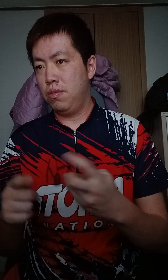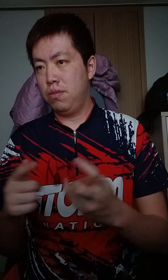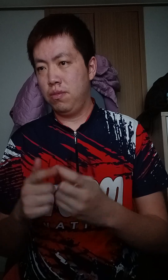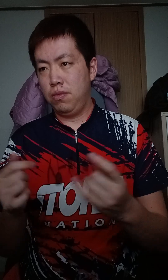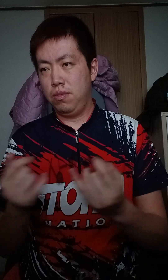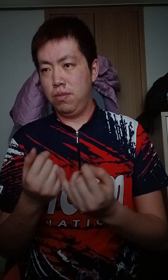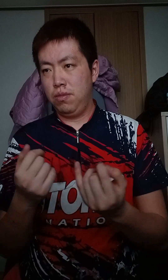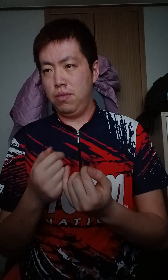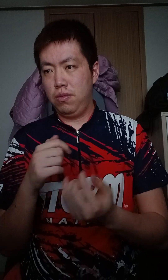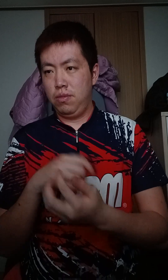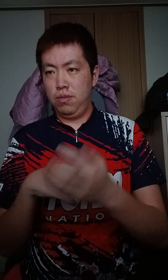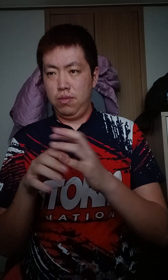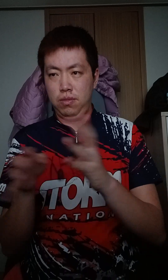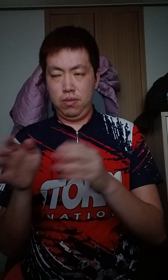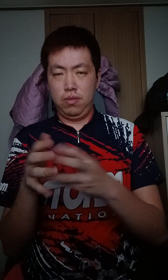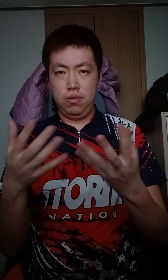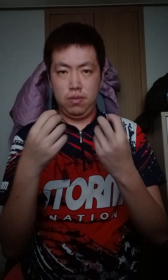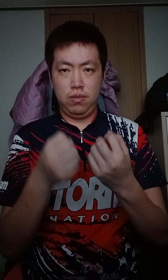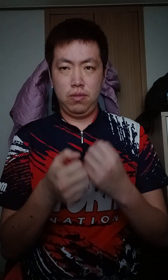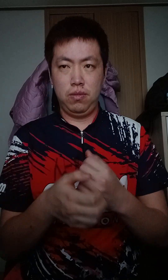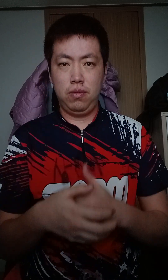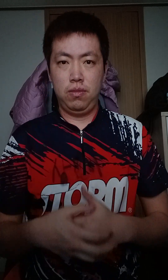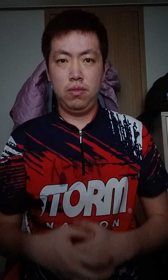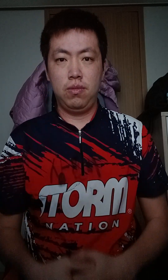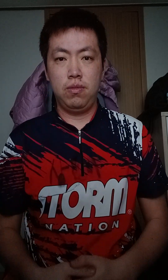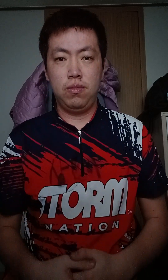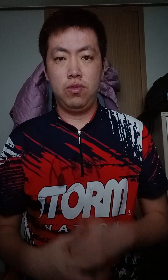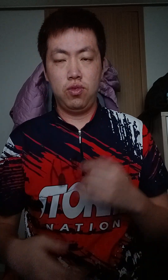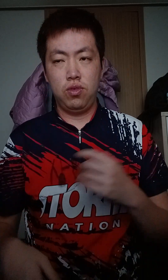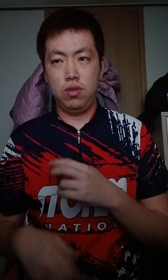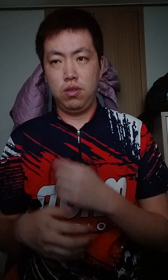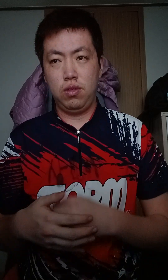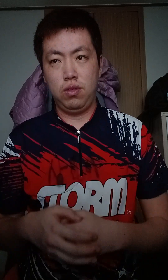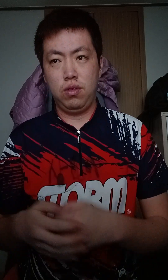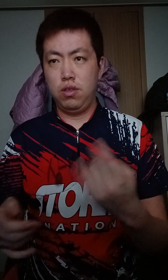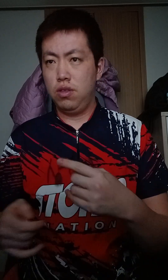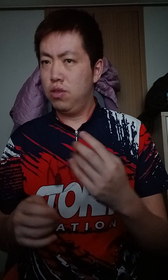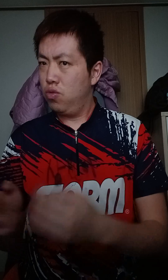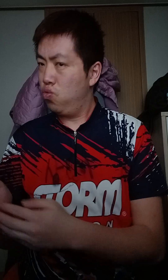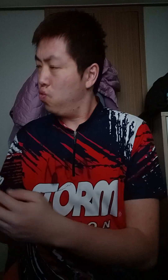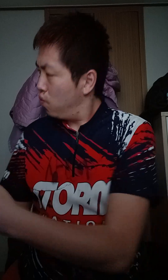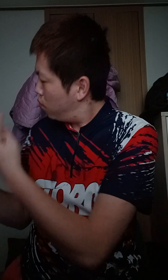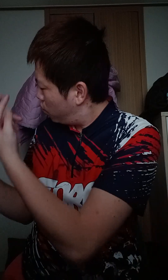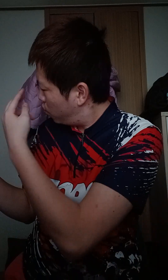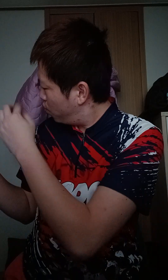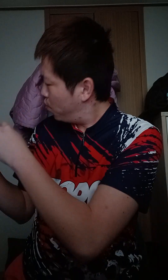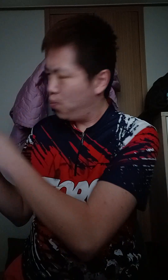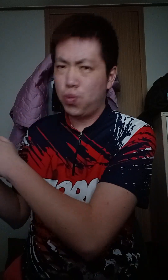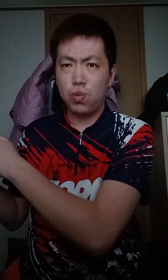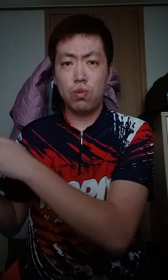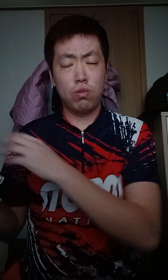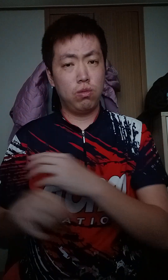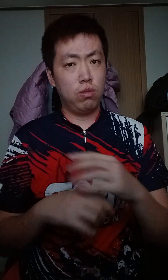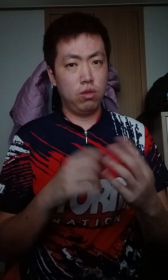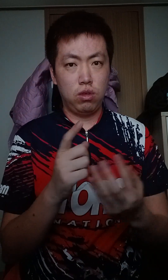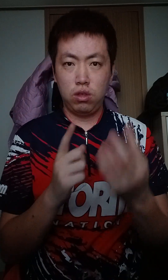부족이나 차별을 겪는 경우가 많습니다. 이제 그 역할을 국가에서 다 하지 못하니까 그 센터에서 하고 있는데 좀